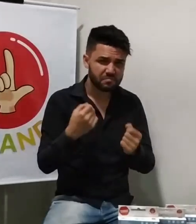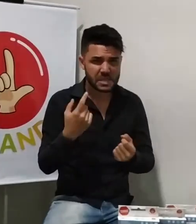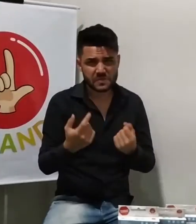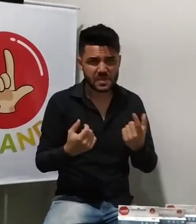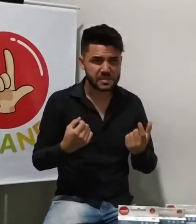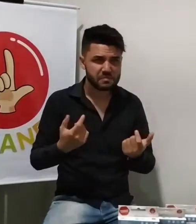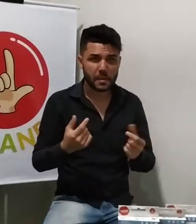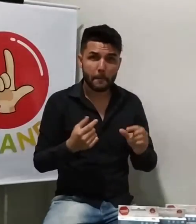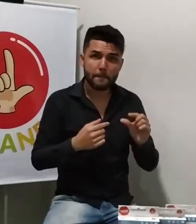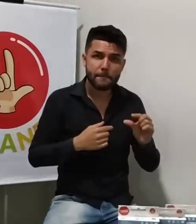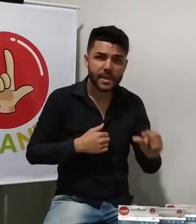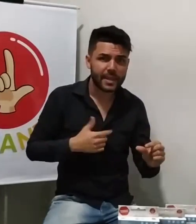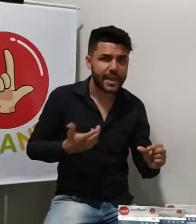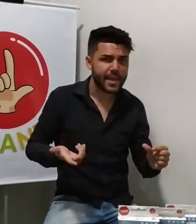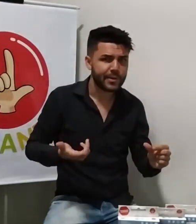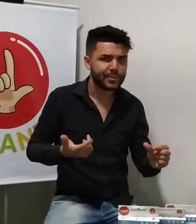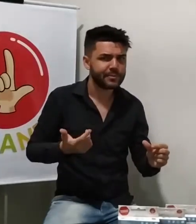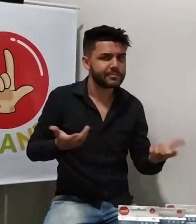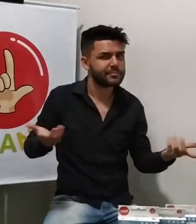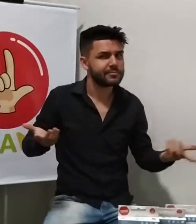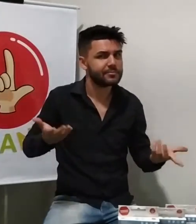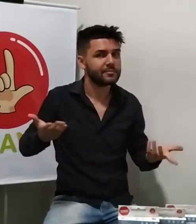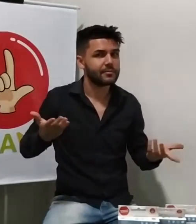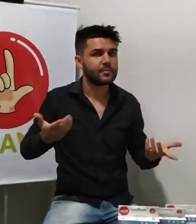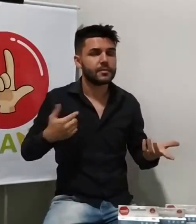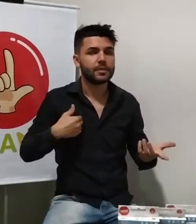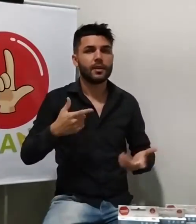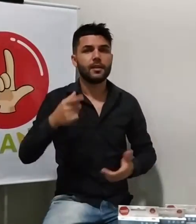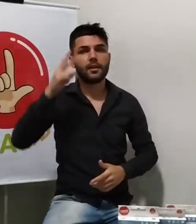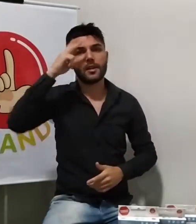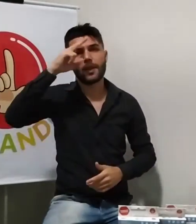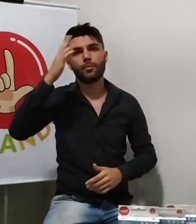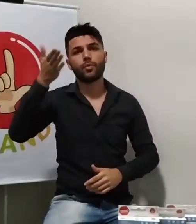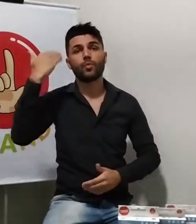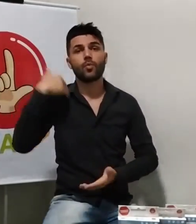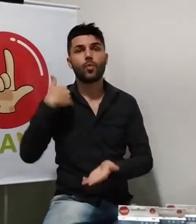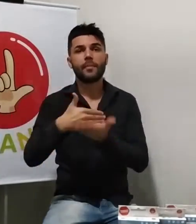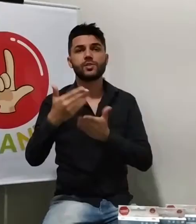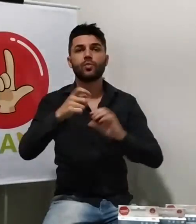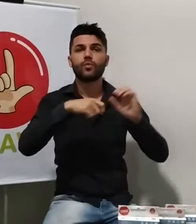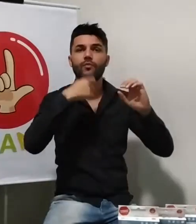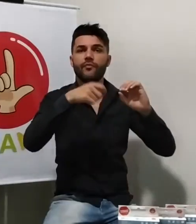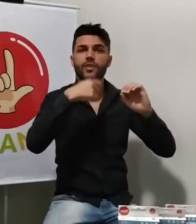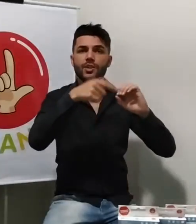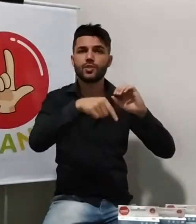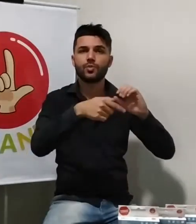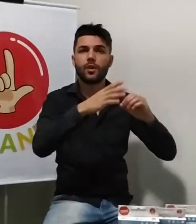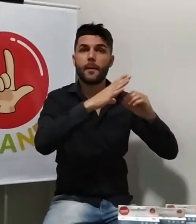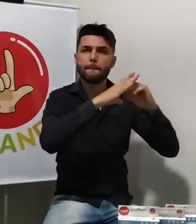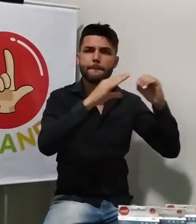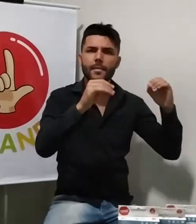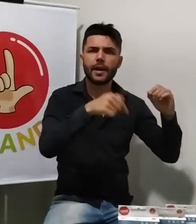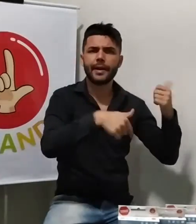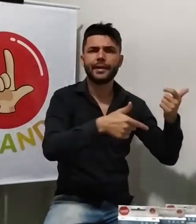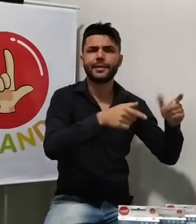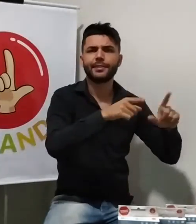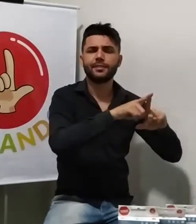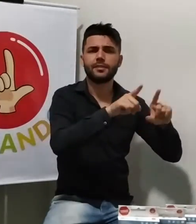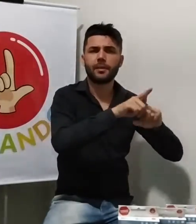grandão, mas que é grande demais pra você. Eu lembro quando a gente começou com vídeo, a Band tava num data center gigante, o SBT também tinha um data center gigante, mas esses caras